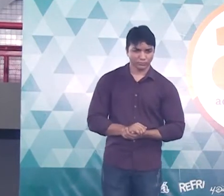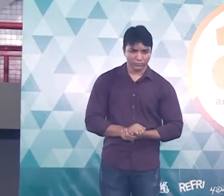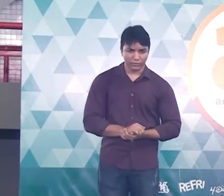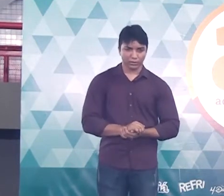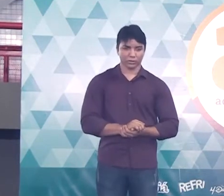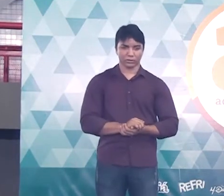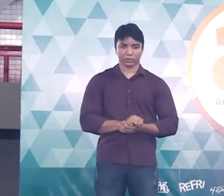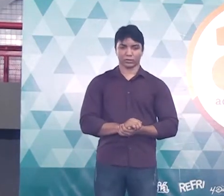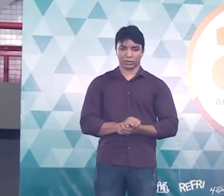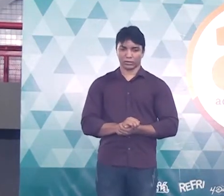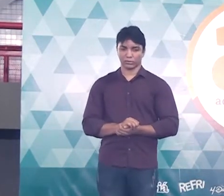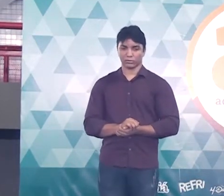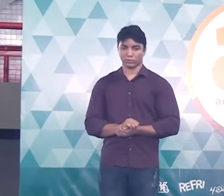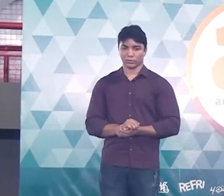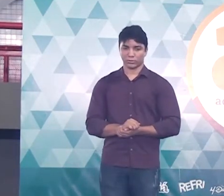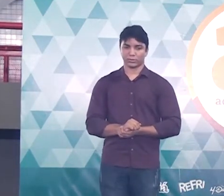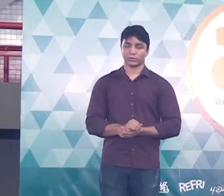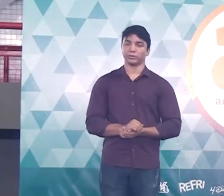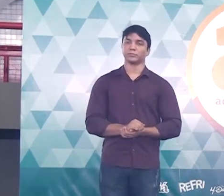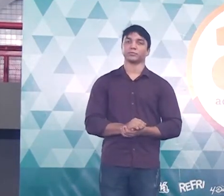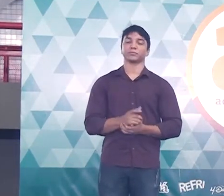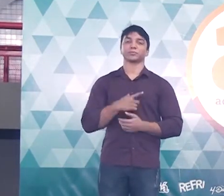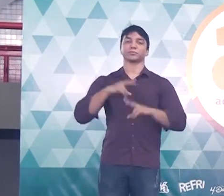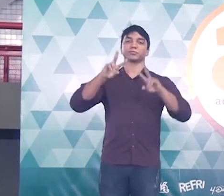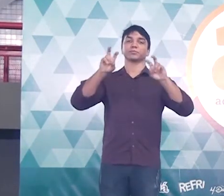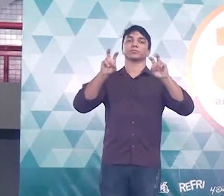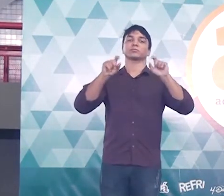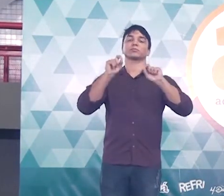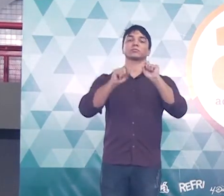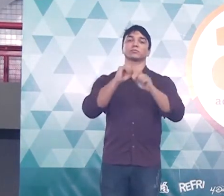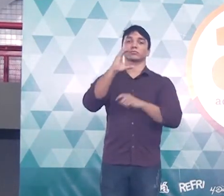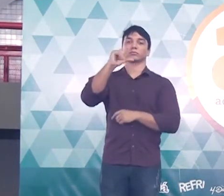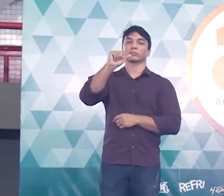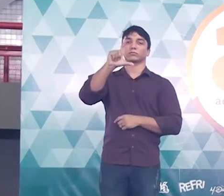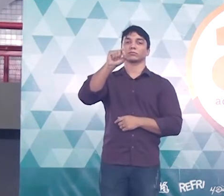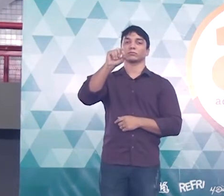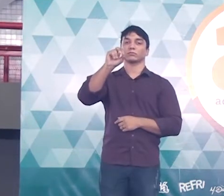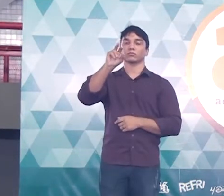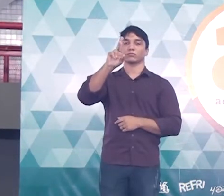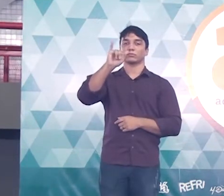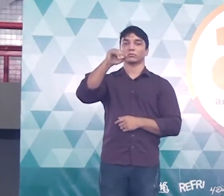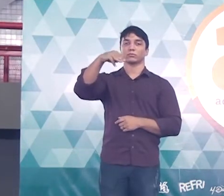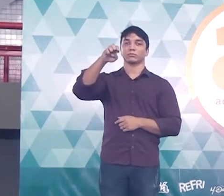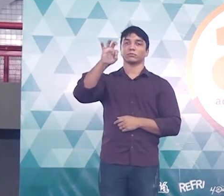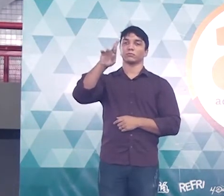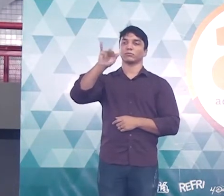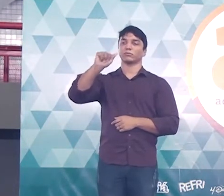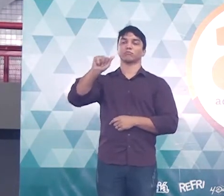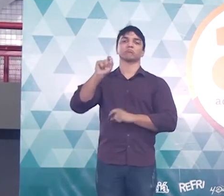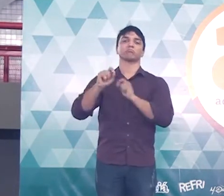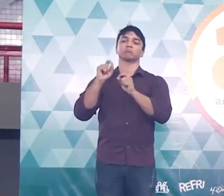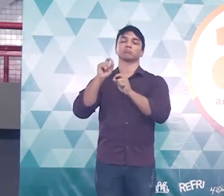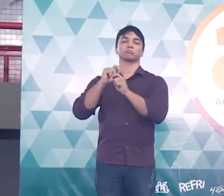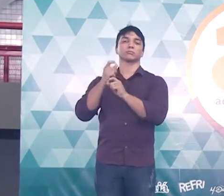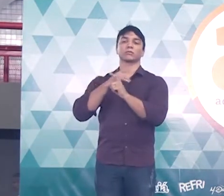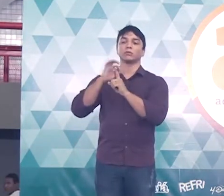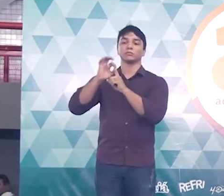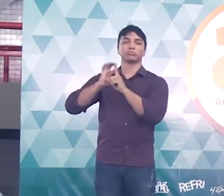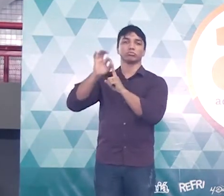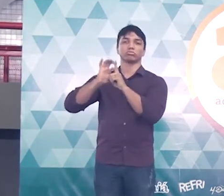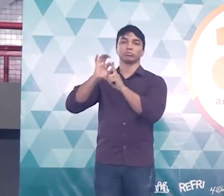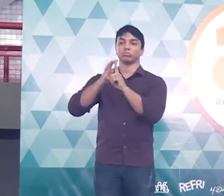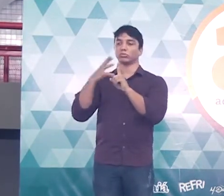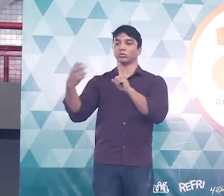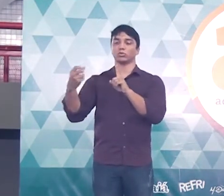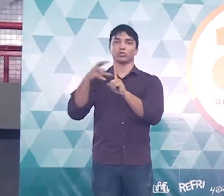Galera, nós vamos começar hoje a falar sobre calorimetria, especificamente transmissão de